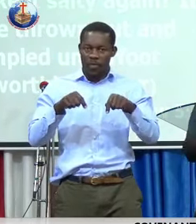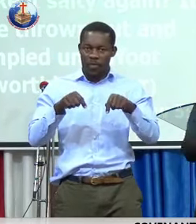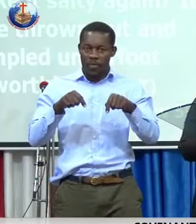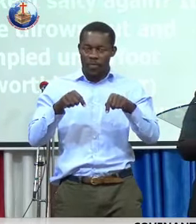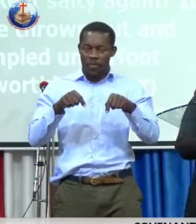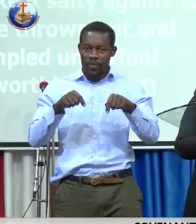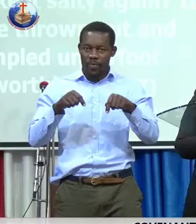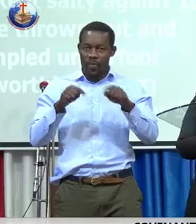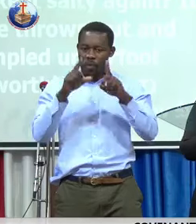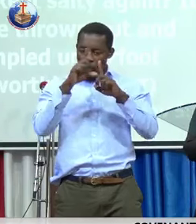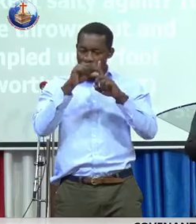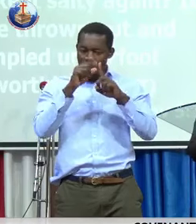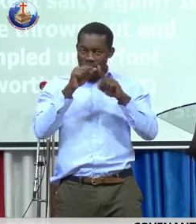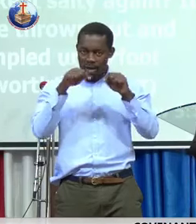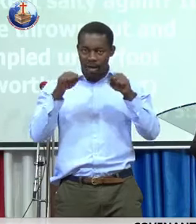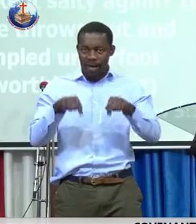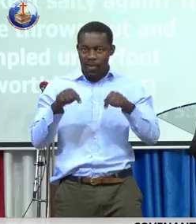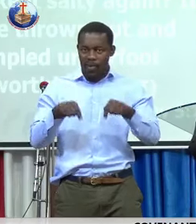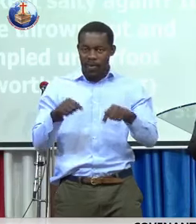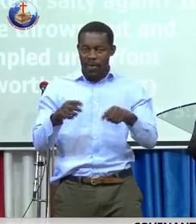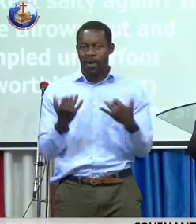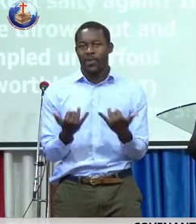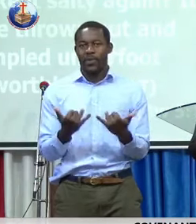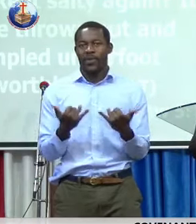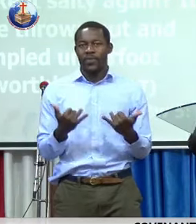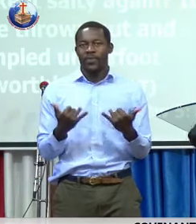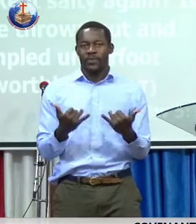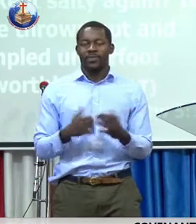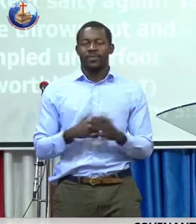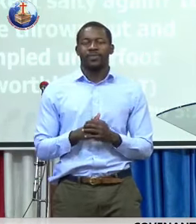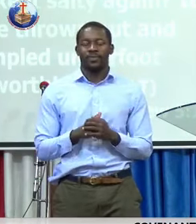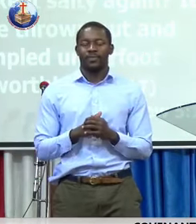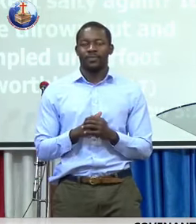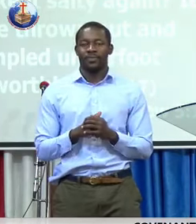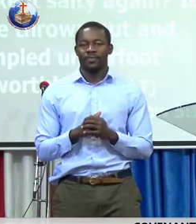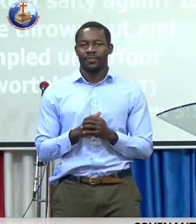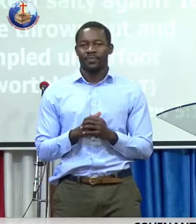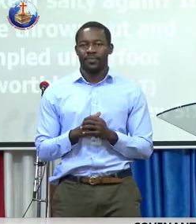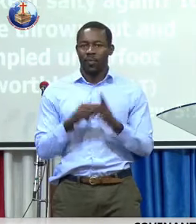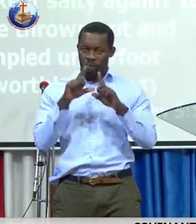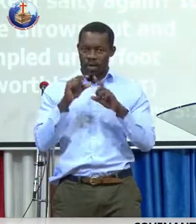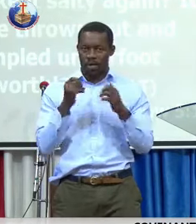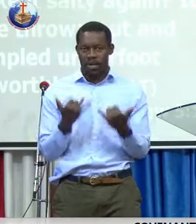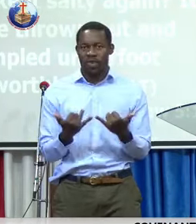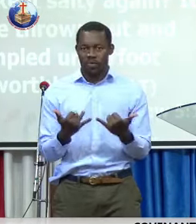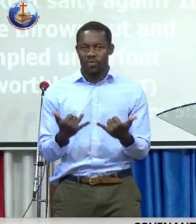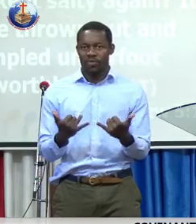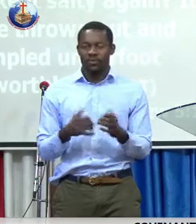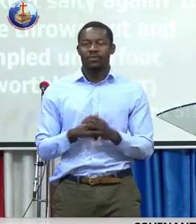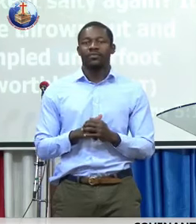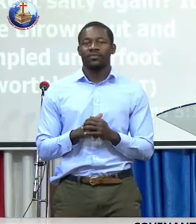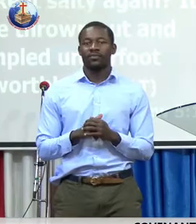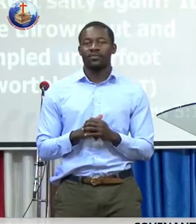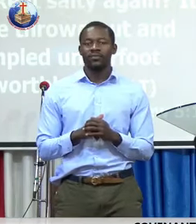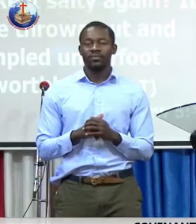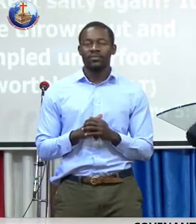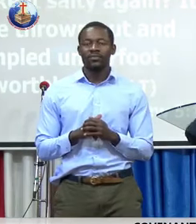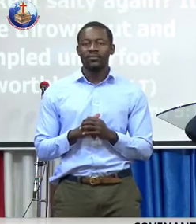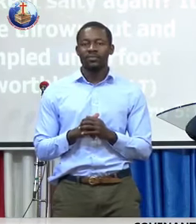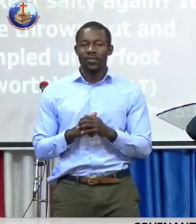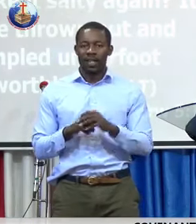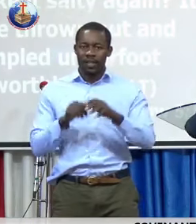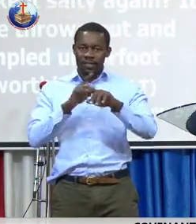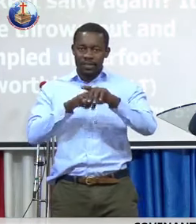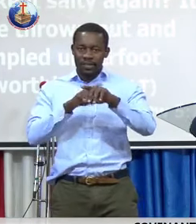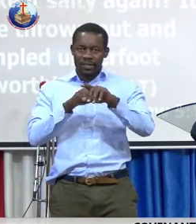neno linaweza tumika kwa mtu wa kwanza, wa pili na wa tatu na kama neno la sasa. Yes. Kwamba kuweni. Mm-hmm. And when we are